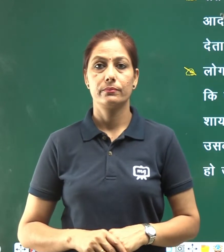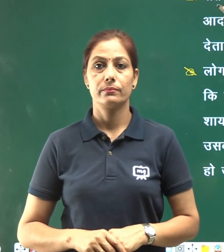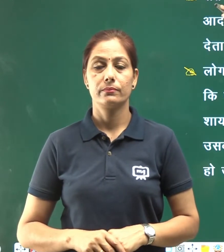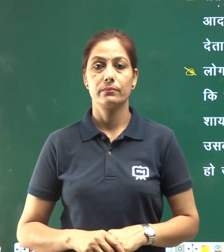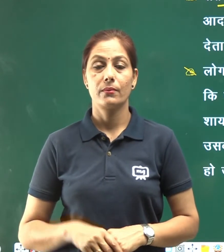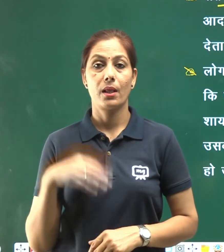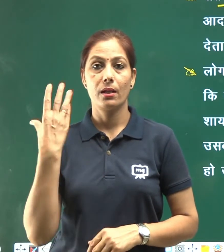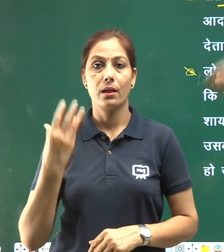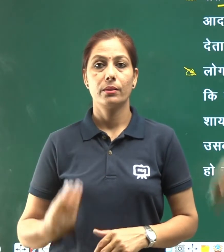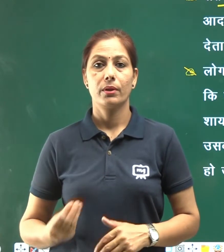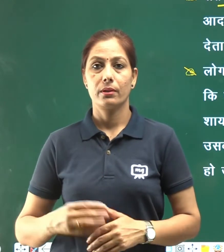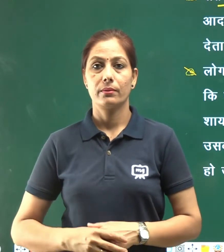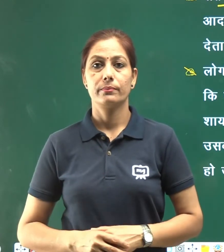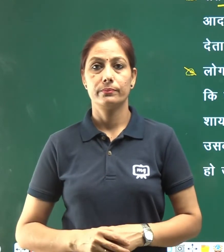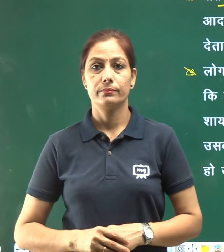रात में